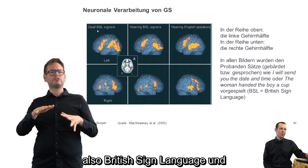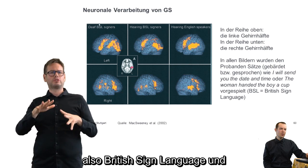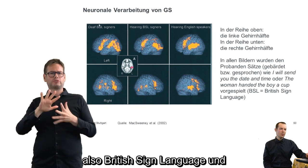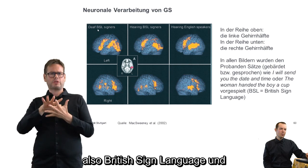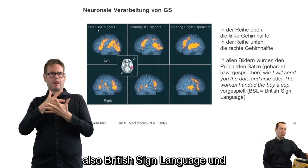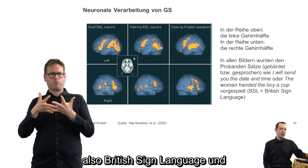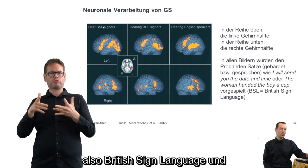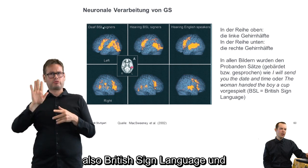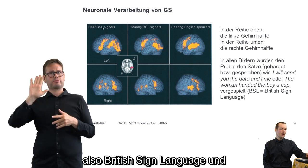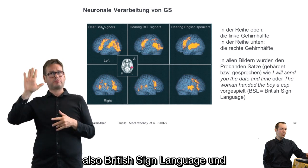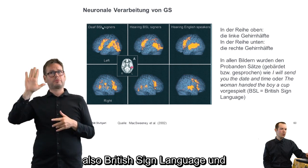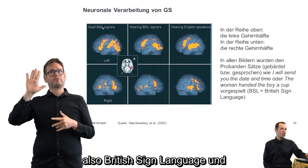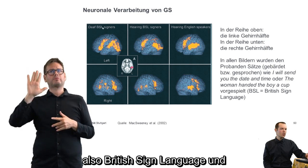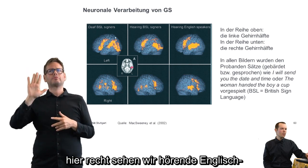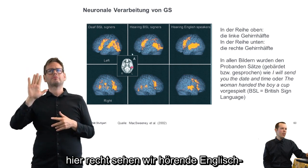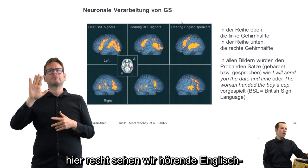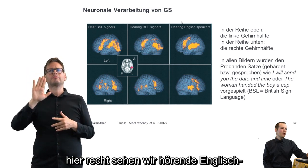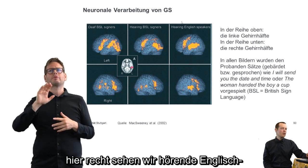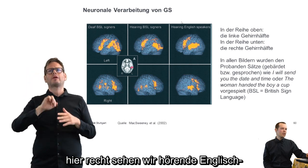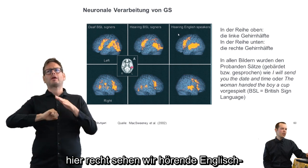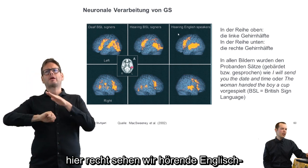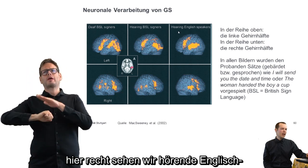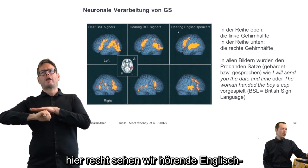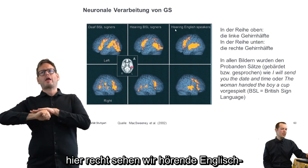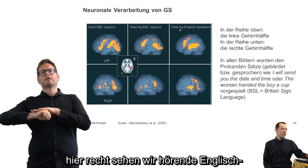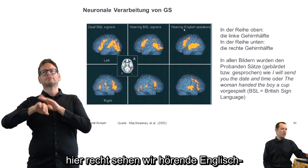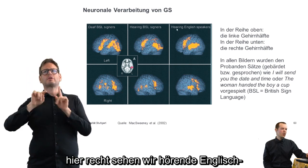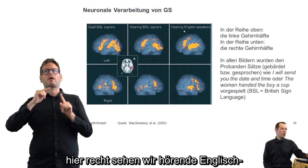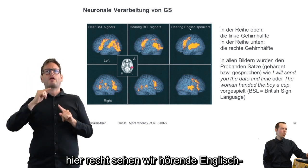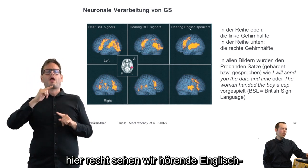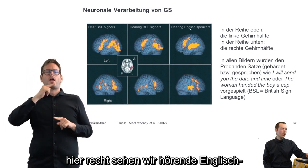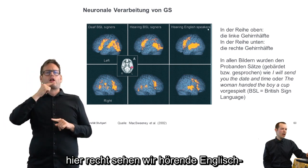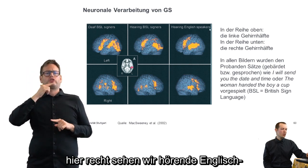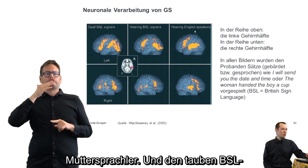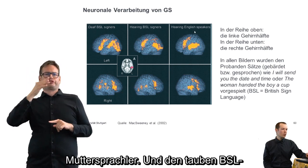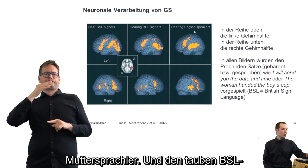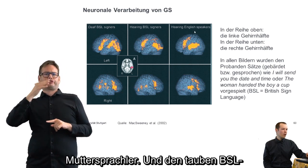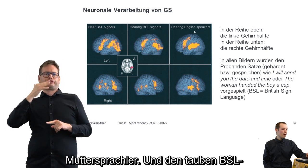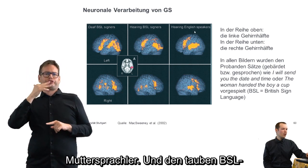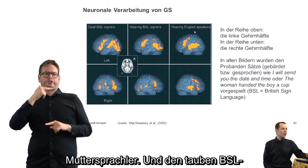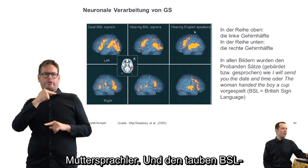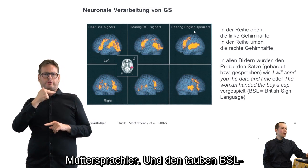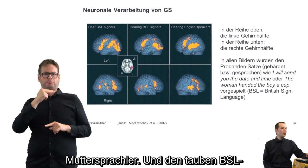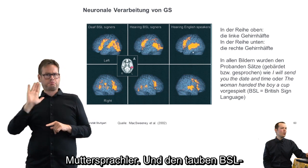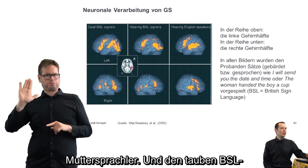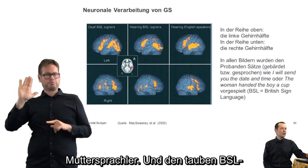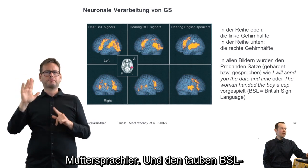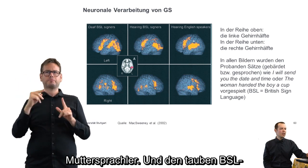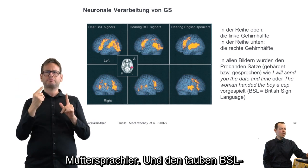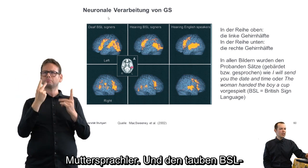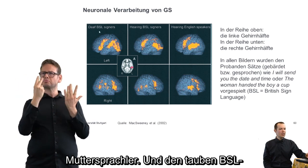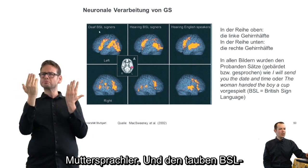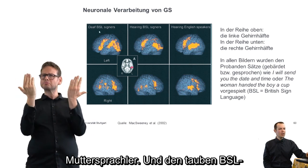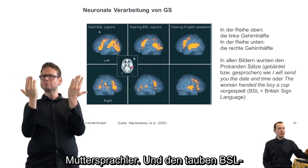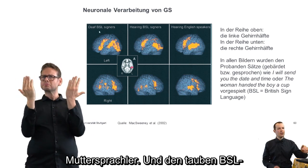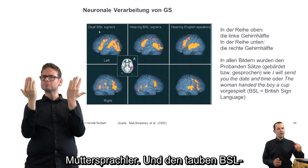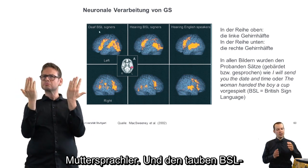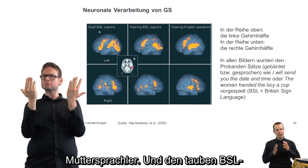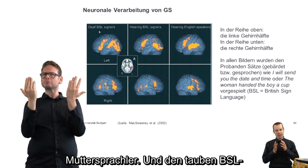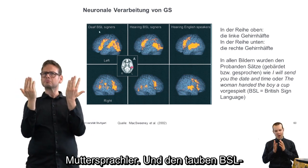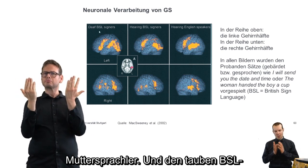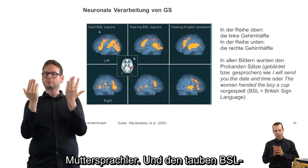benutzt haben also British Sign Language und hier rechts sehen wir hörende Englischmuttersprachler und den